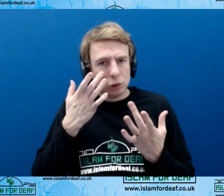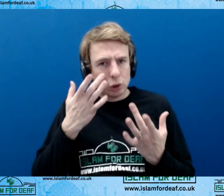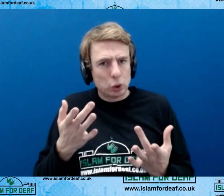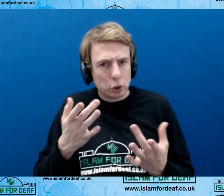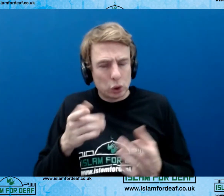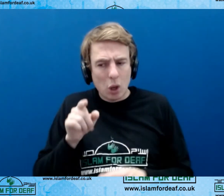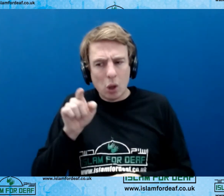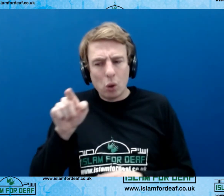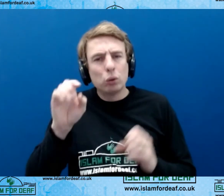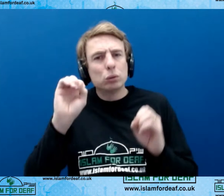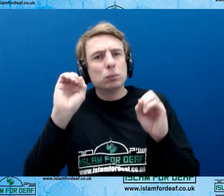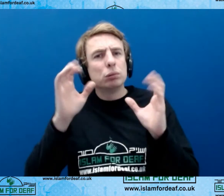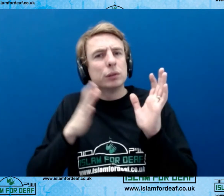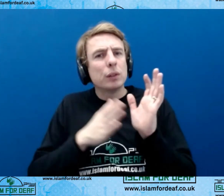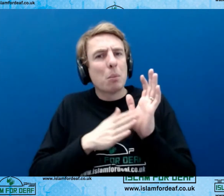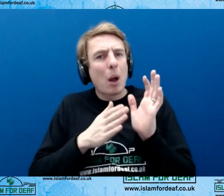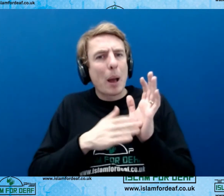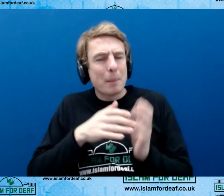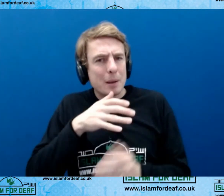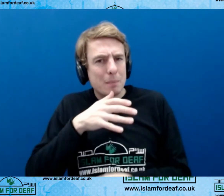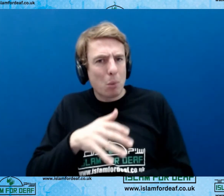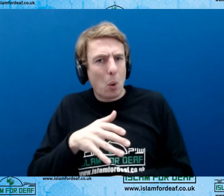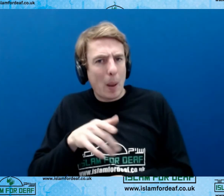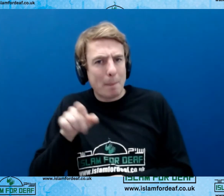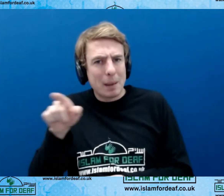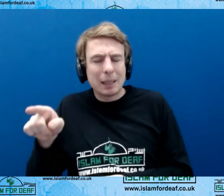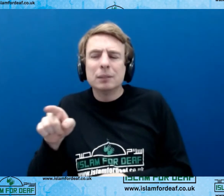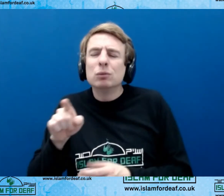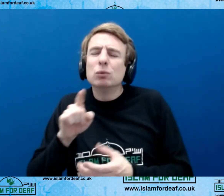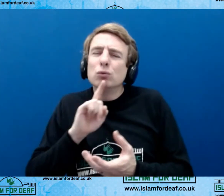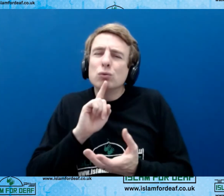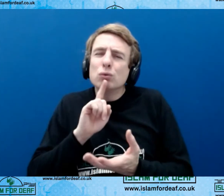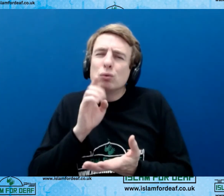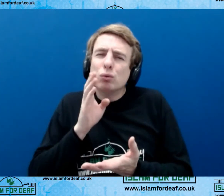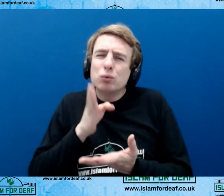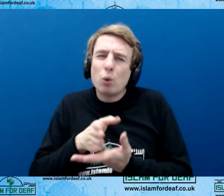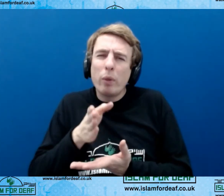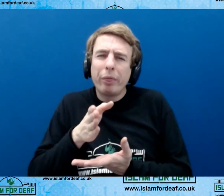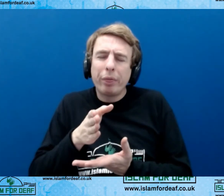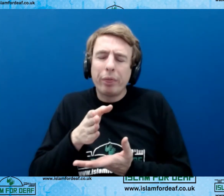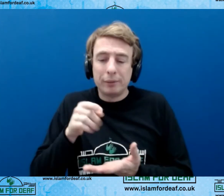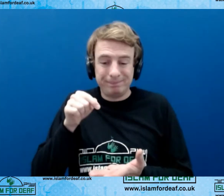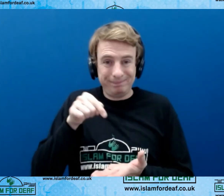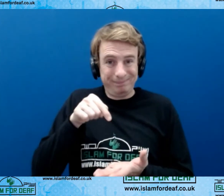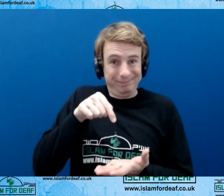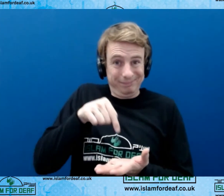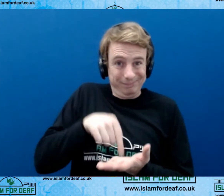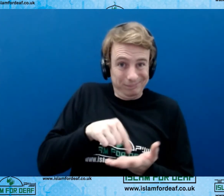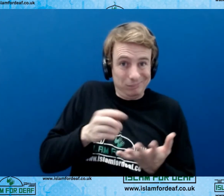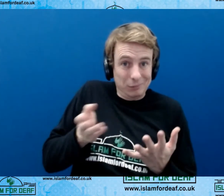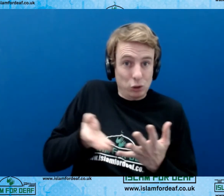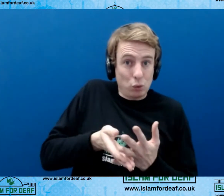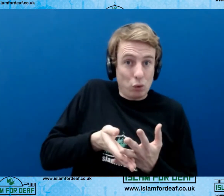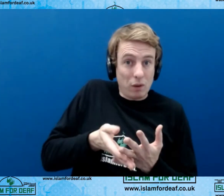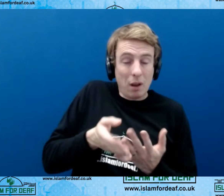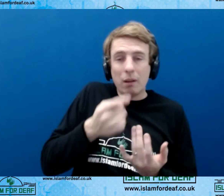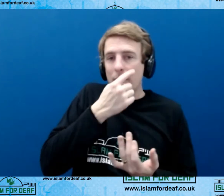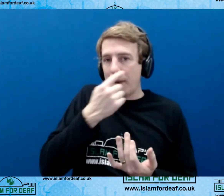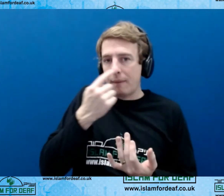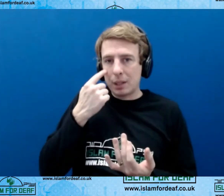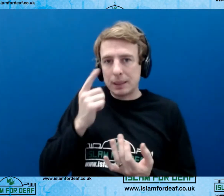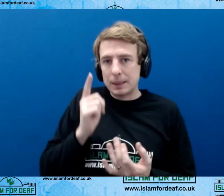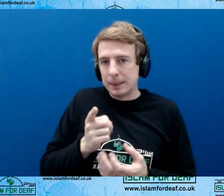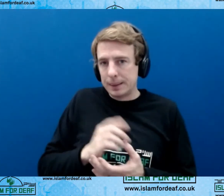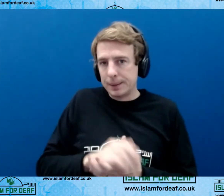Prophet, peace and blessings be upon him. How is this? لأن السورة نزلت في حياة أبي لهب وامرأته. This